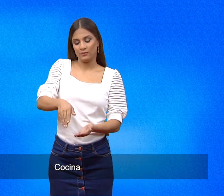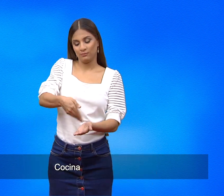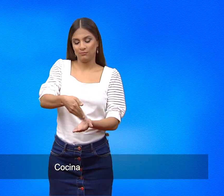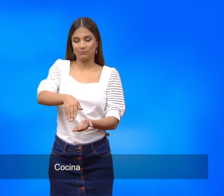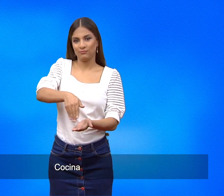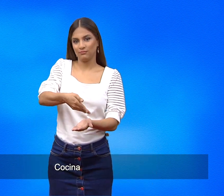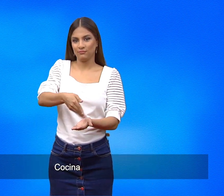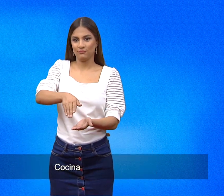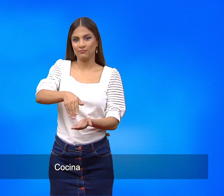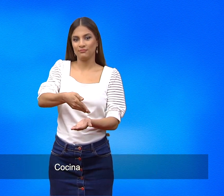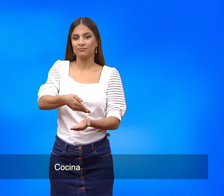cocina